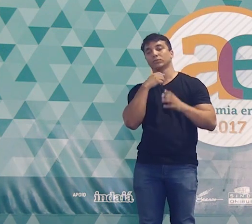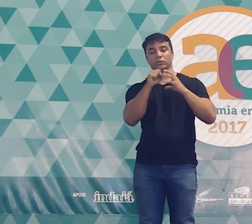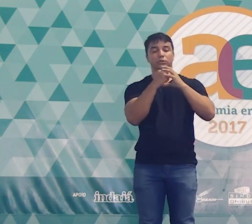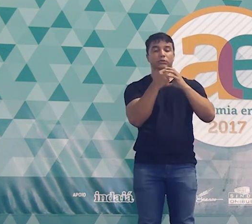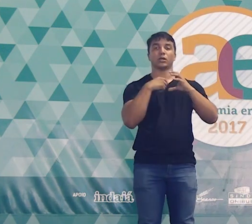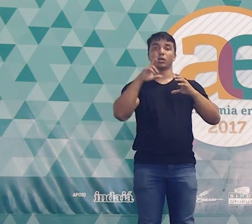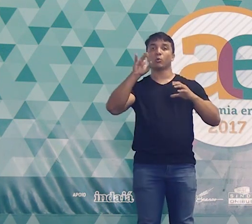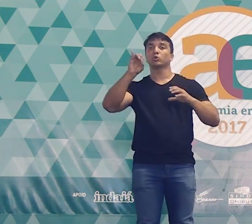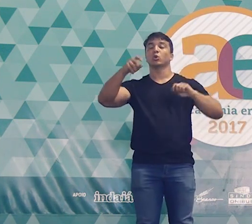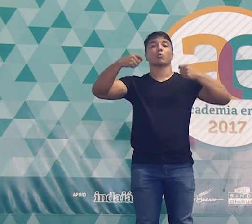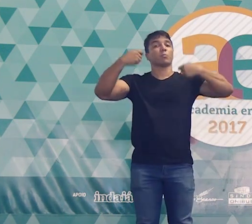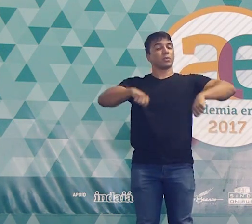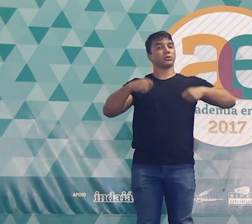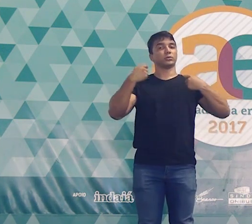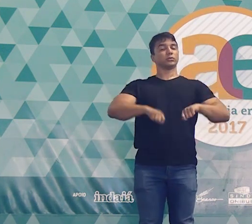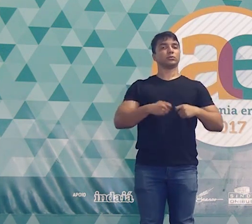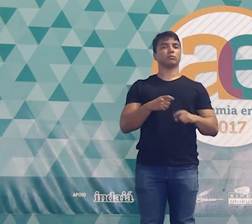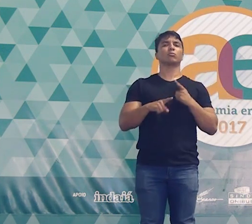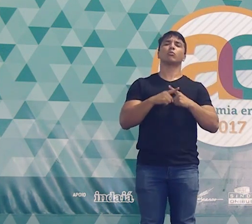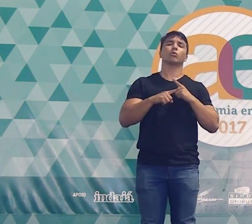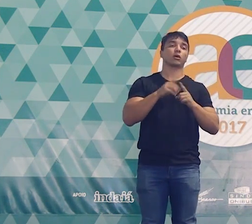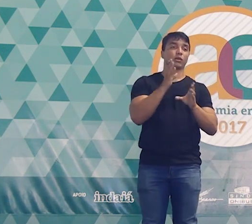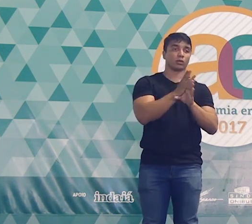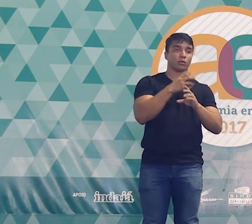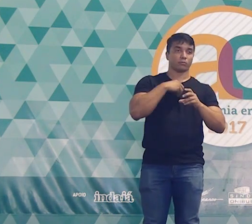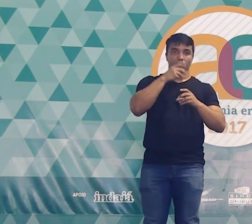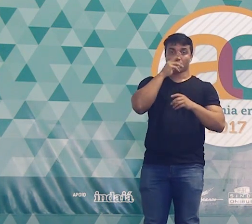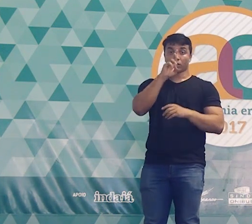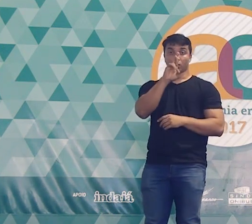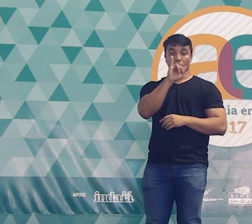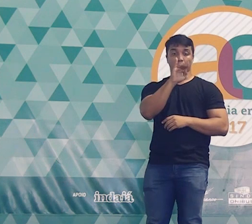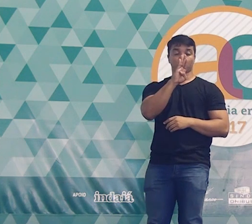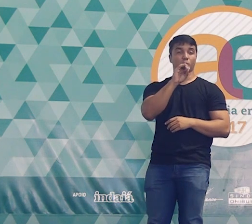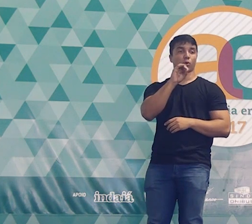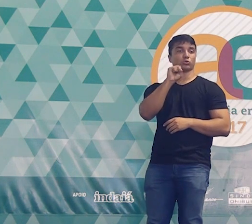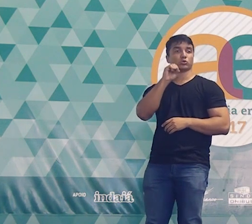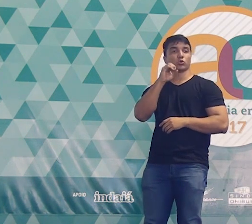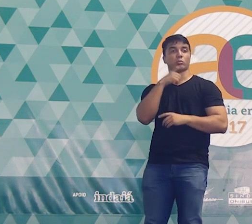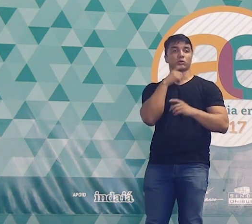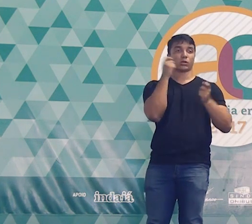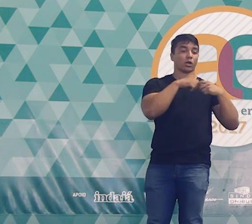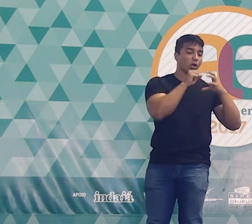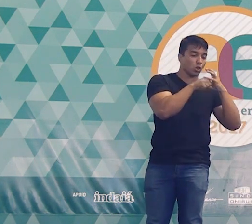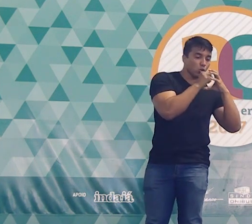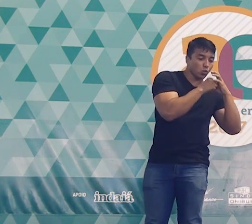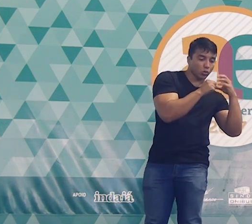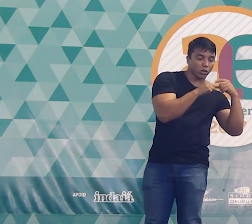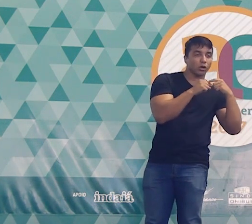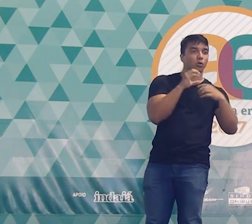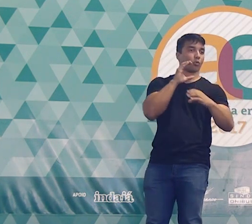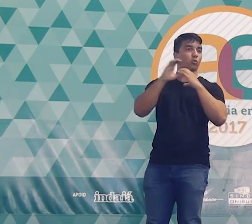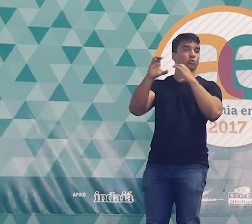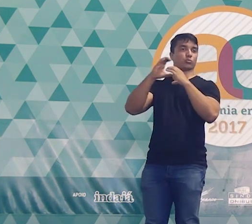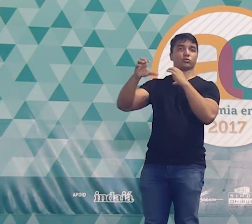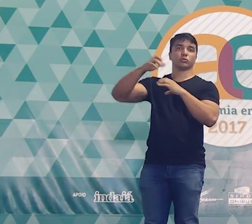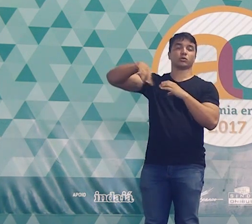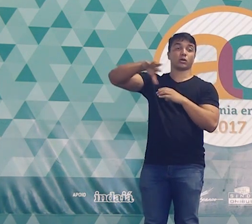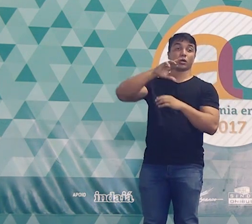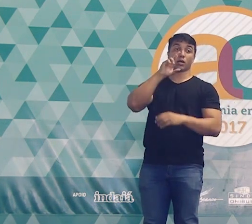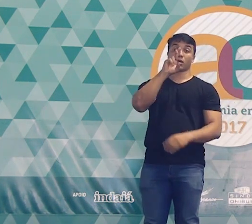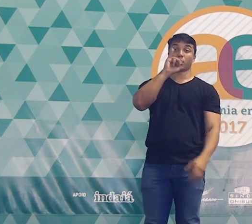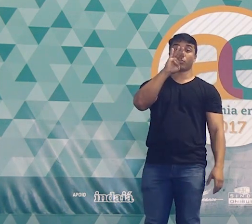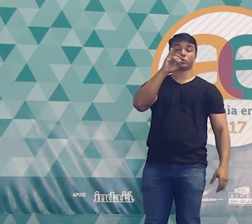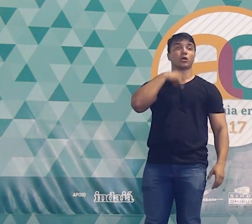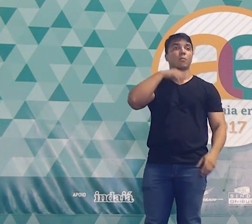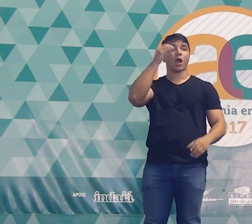sem ribossomo. Por quê? Porque é através do ribossomo que o núcleo se comunica com a célula. É o ribossomo que entende a mensagem